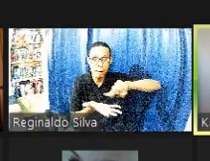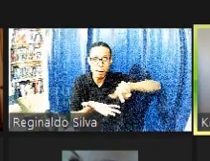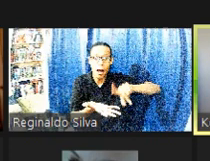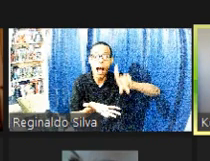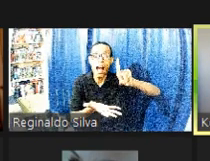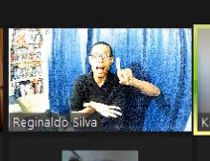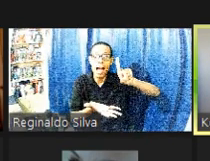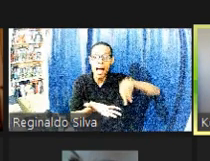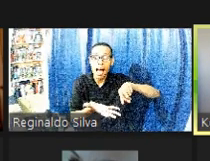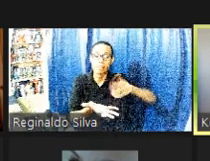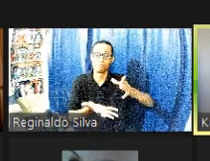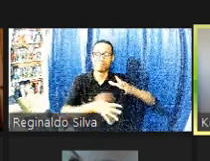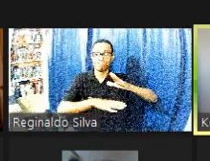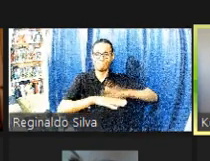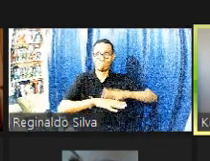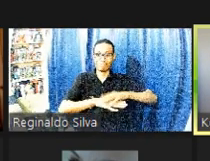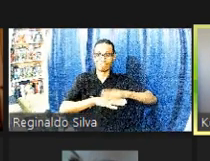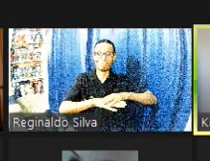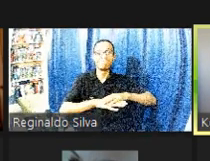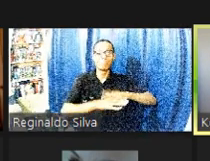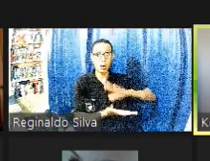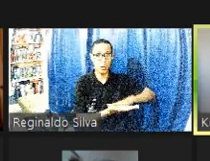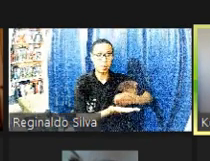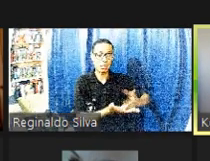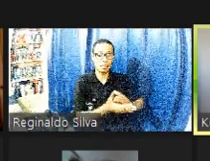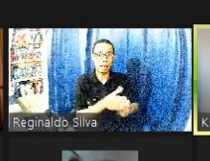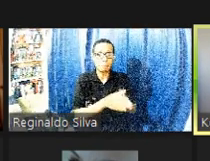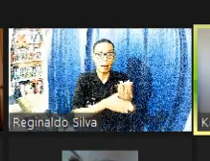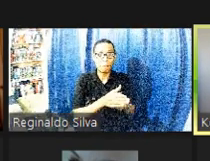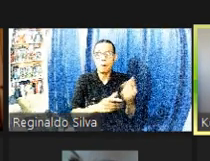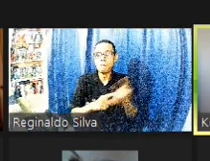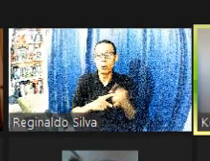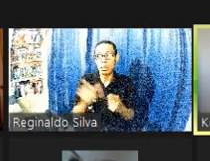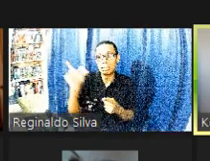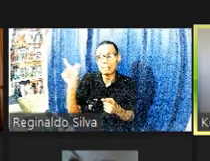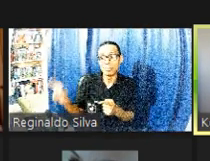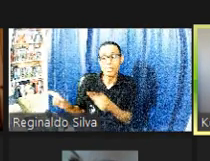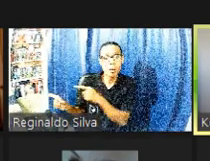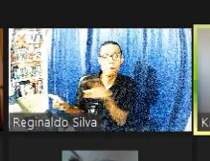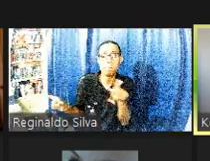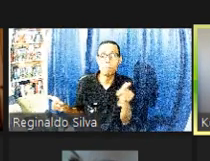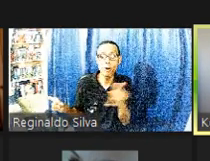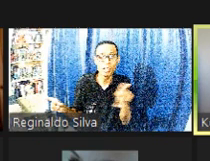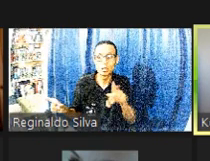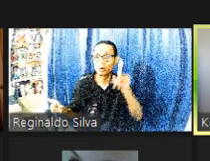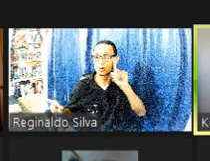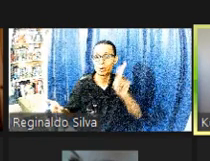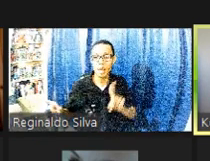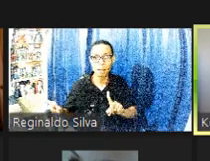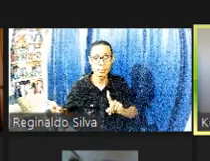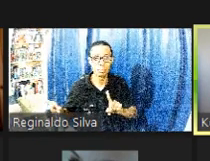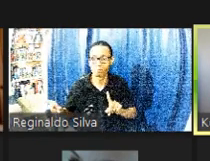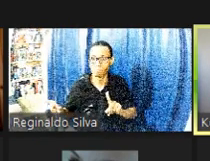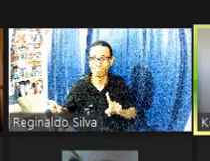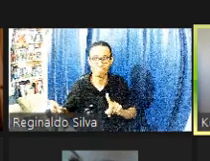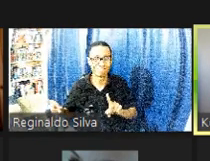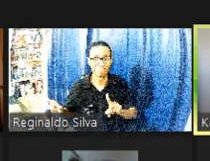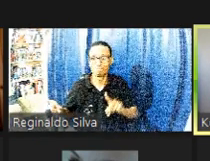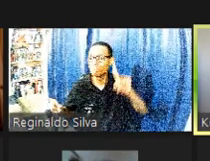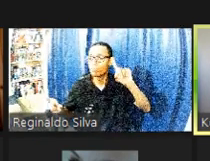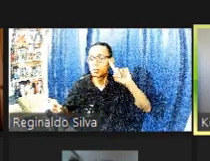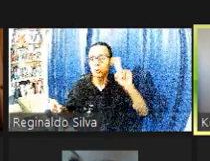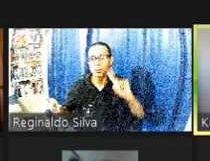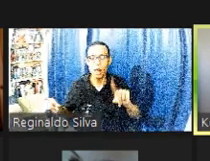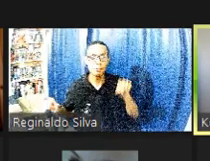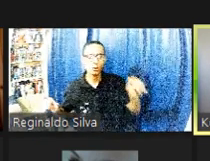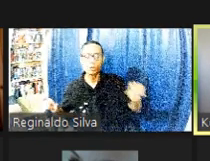que muitos professores, eles conhecem todas essas necessidades. Então, nós,